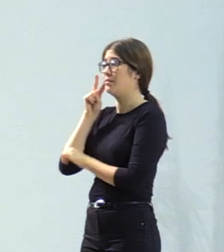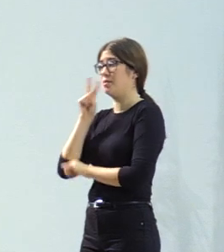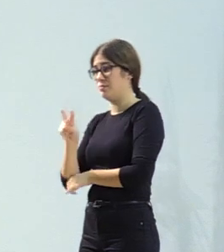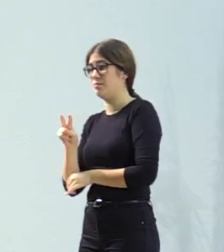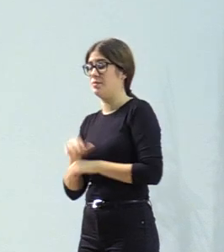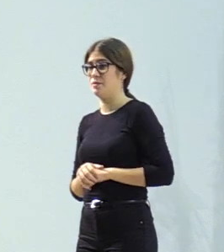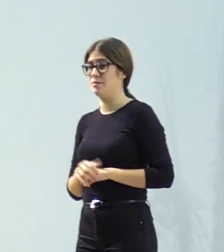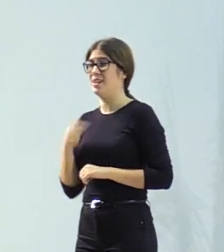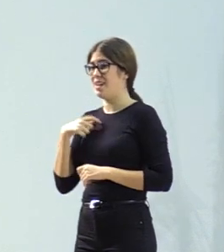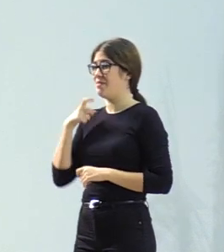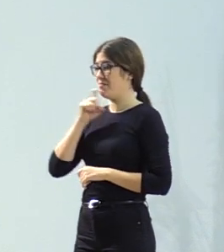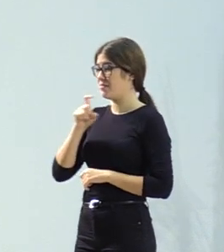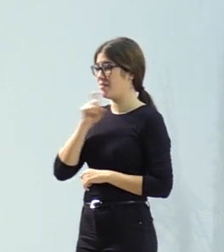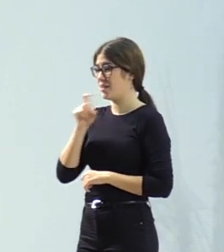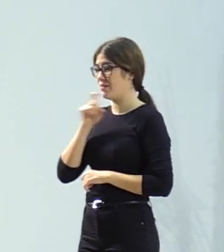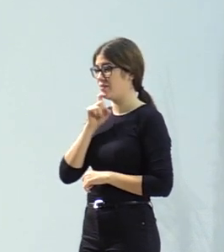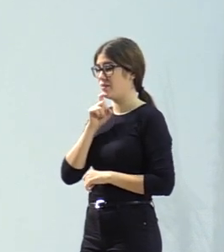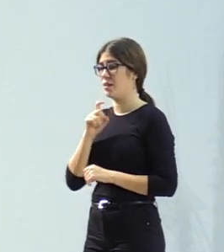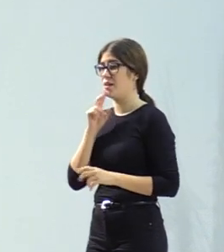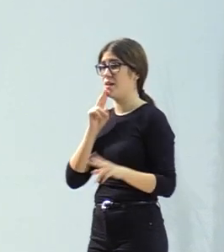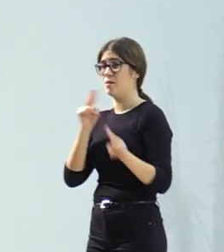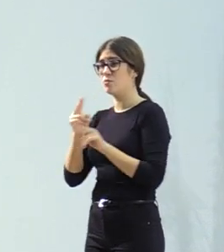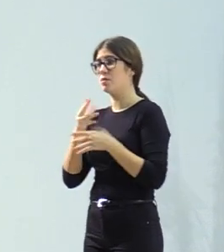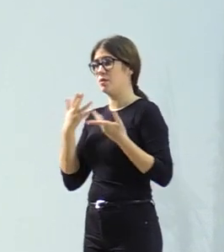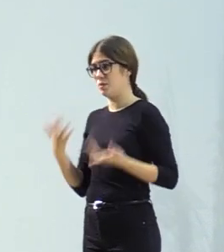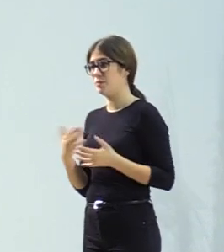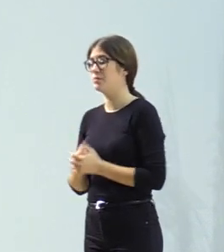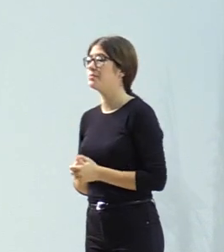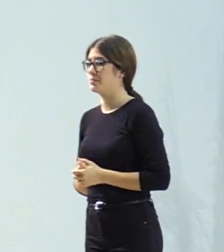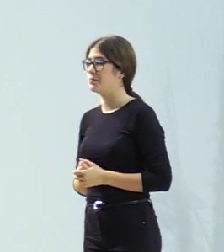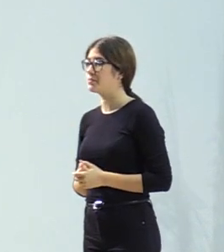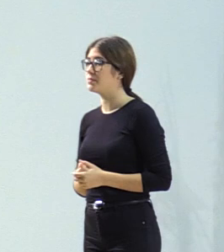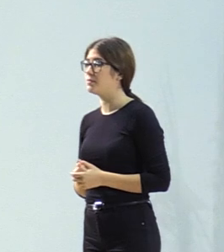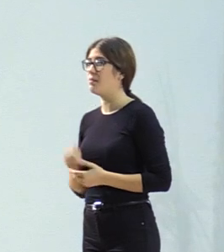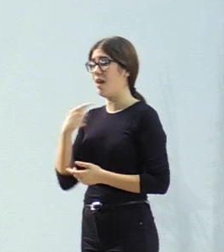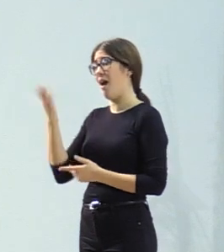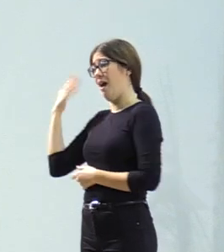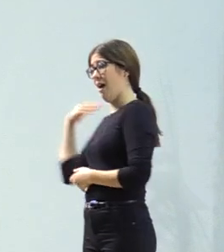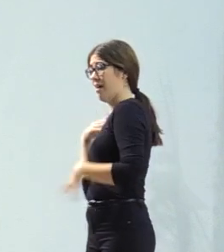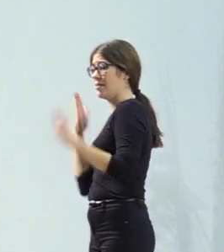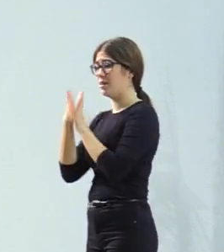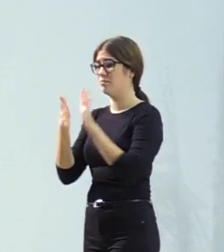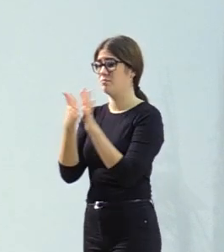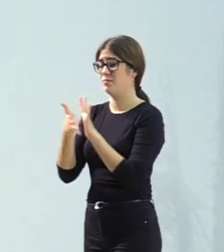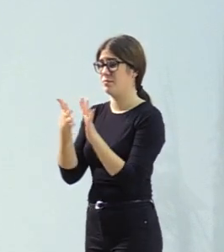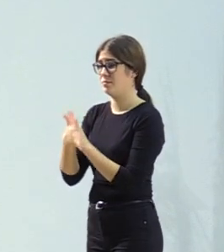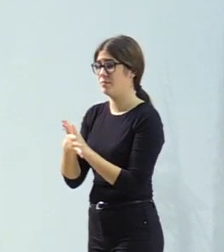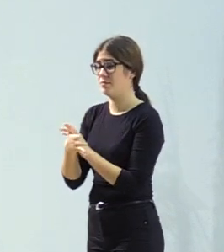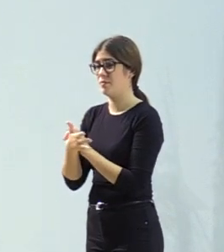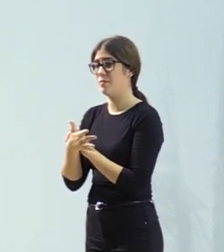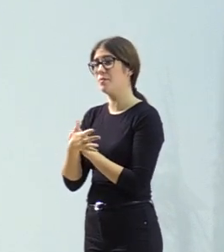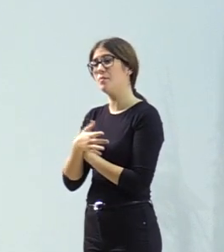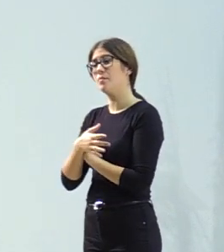nos cuesta, y todavía no hemos, yo creo que no tengo la respuesta, es, antes hablábamos de la clase trabajadora, o se